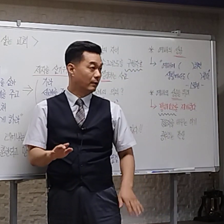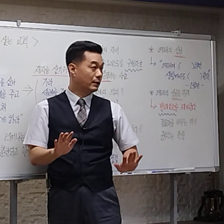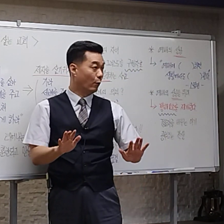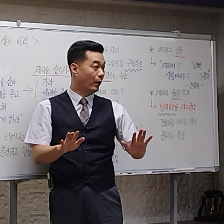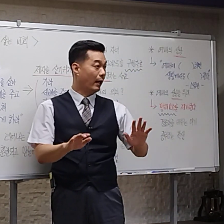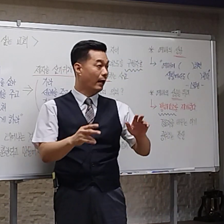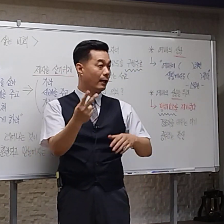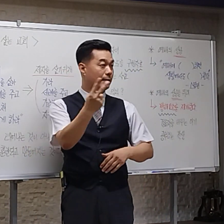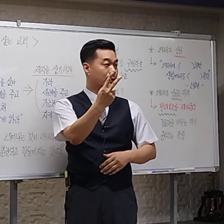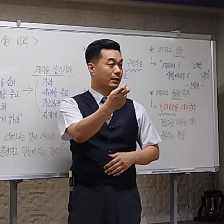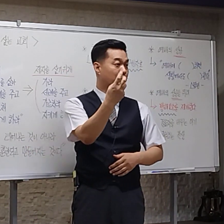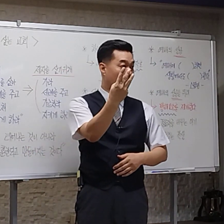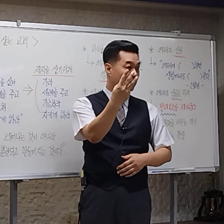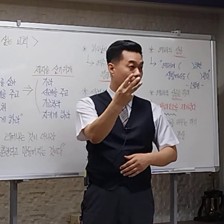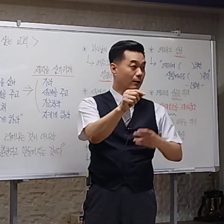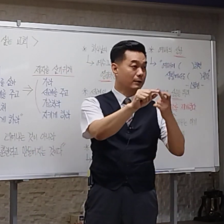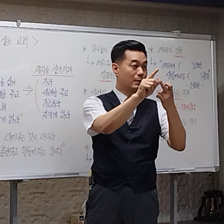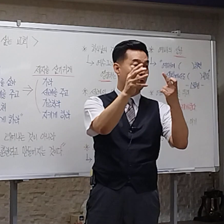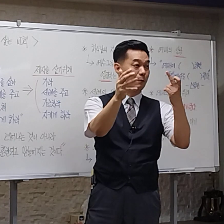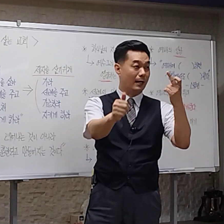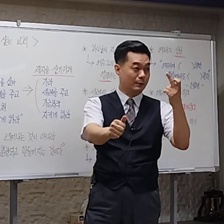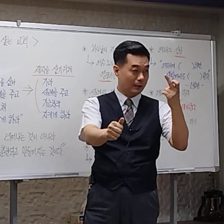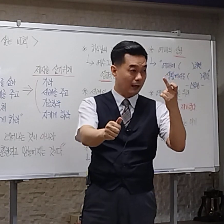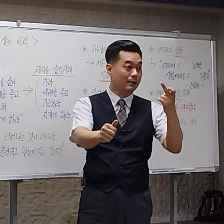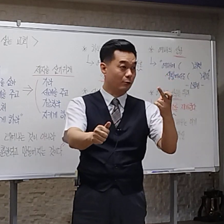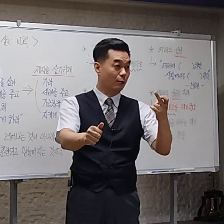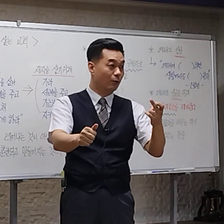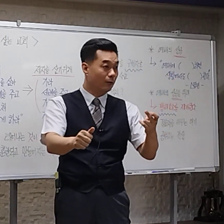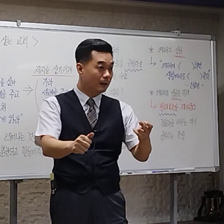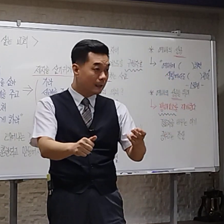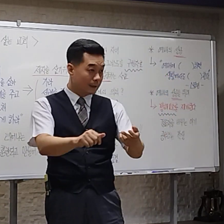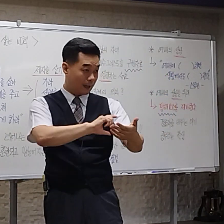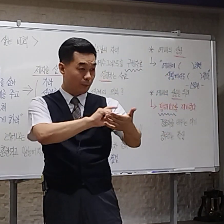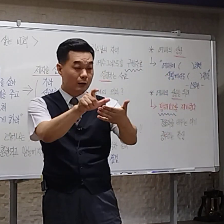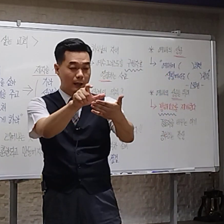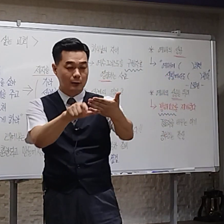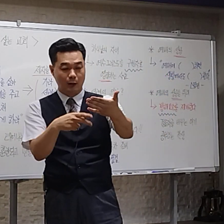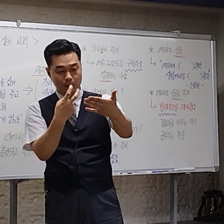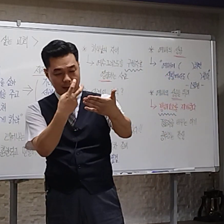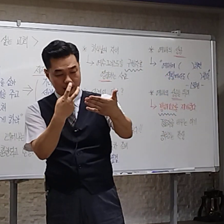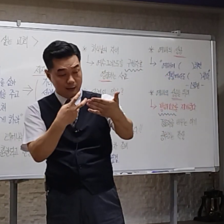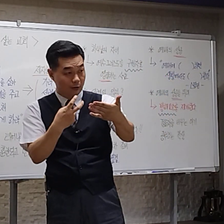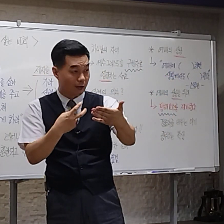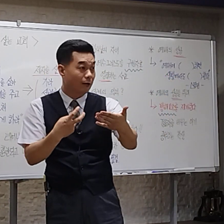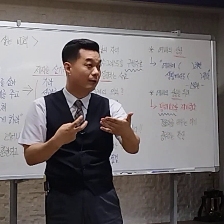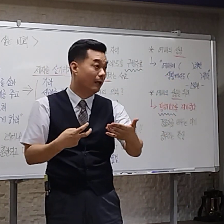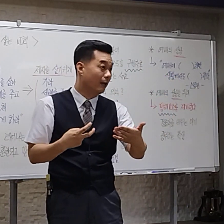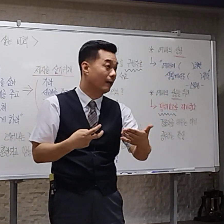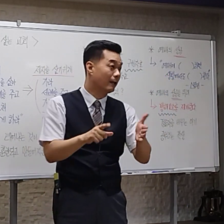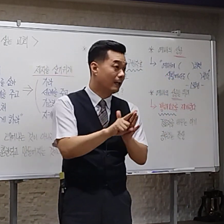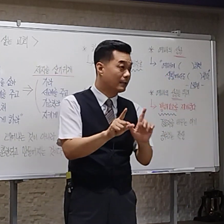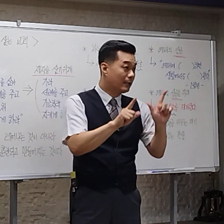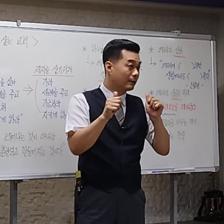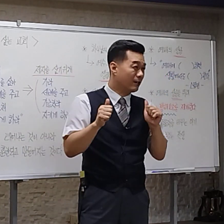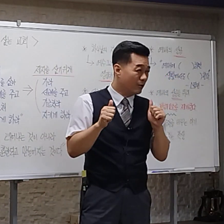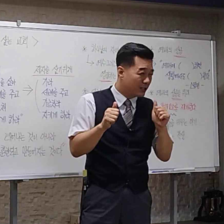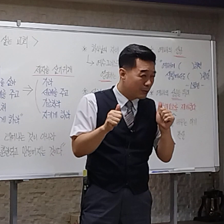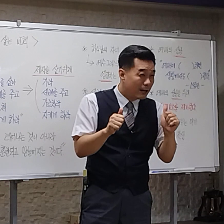이제 올해 2023년 12월 마지막 돼가지고 명단을 또 한번 체크할 거예요. 네. 신앙생활 열심히